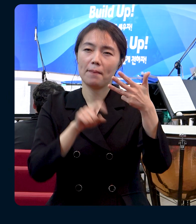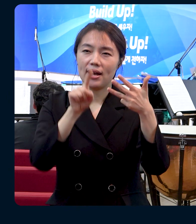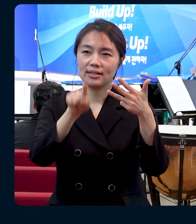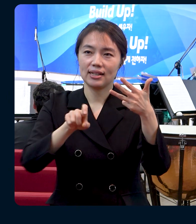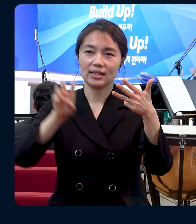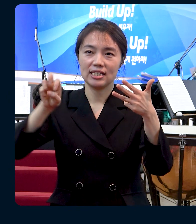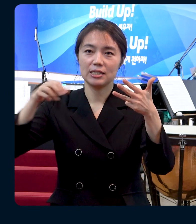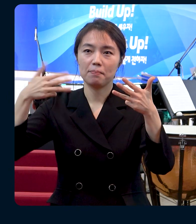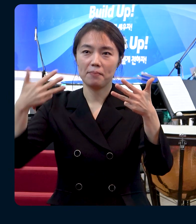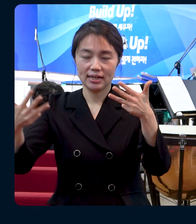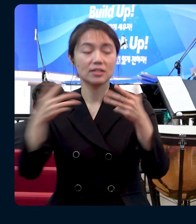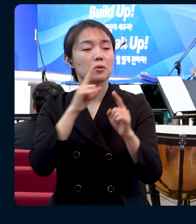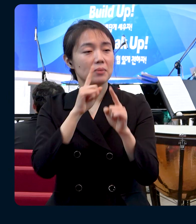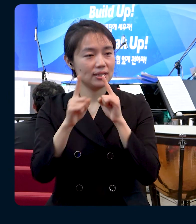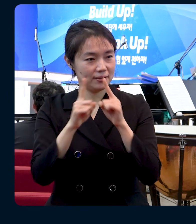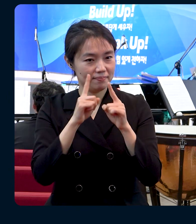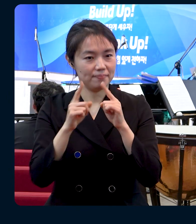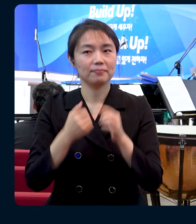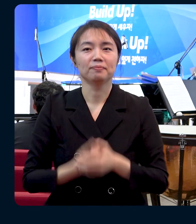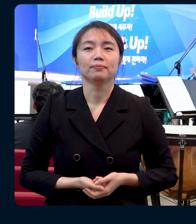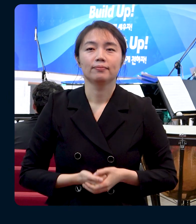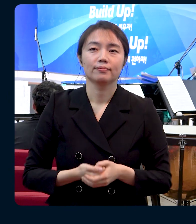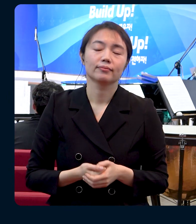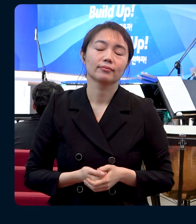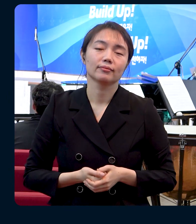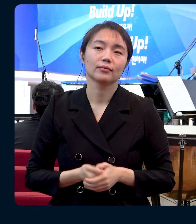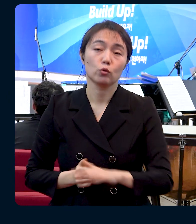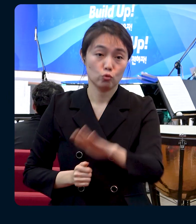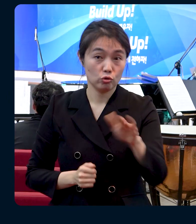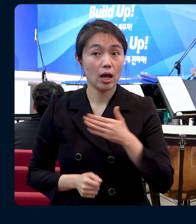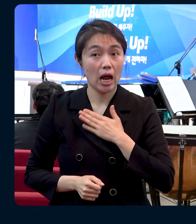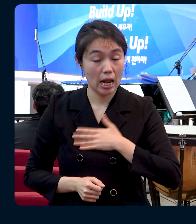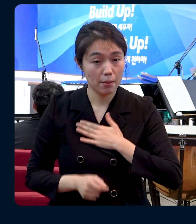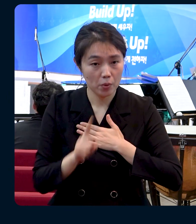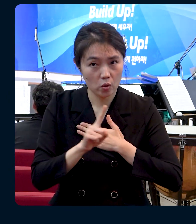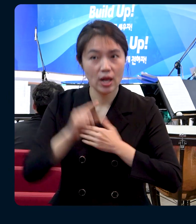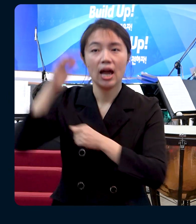말씀, 로마서 8장 28절 말씀이죠.